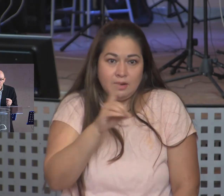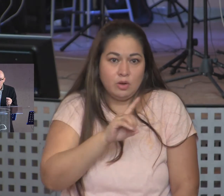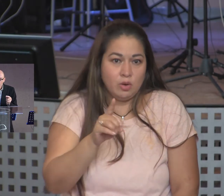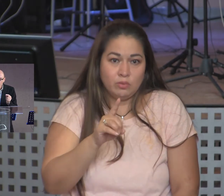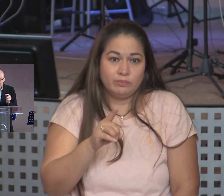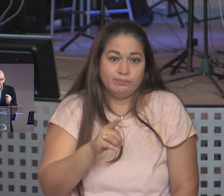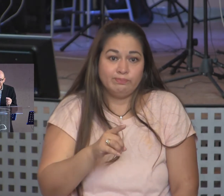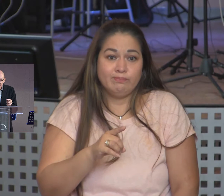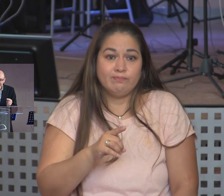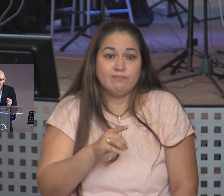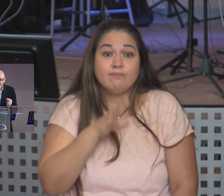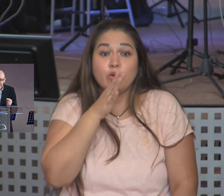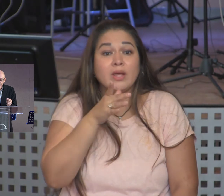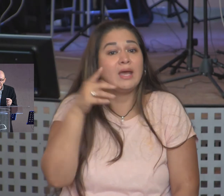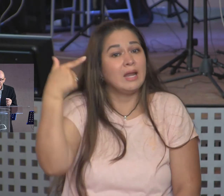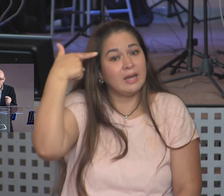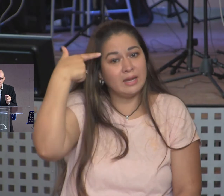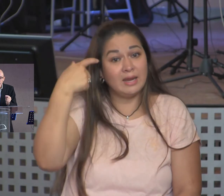Dios contiene